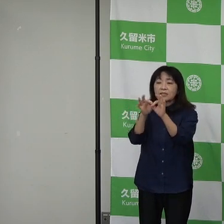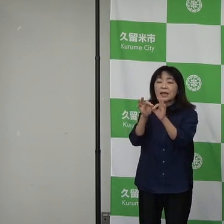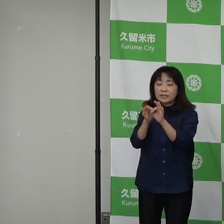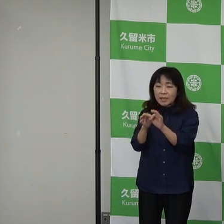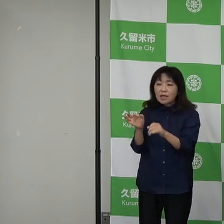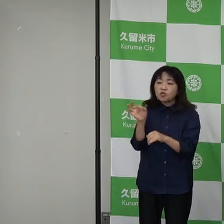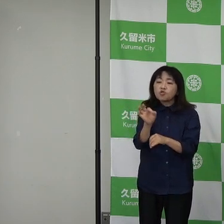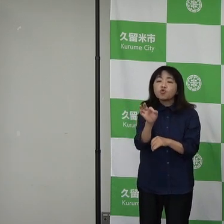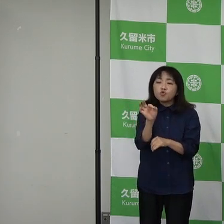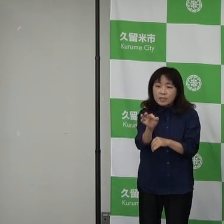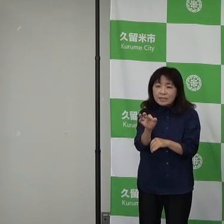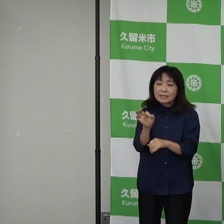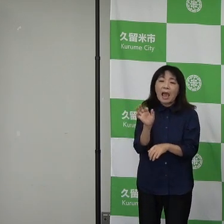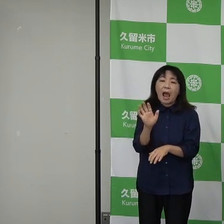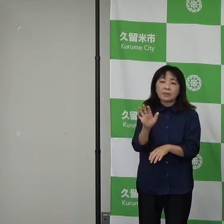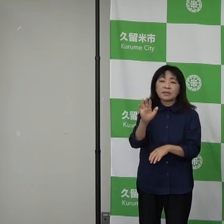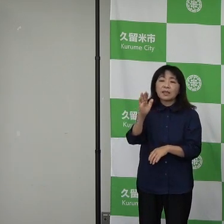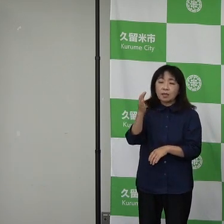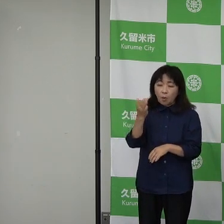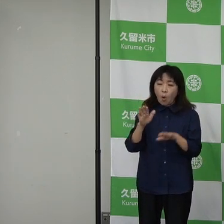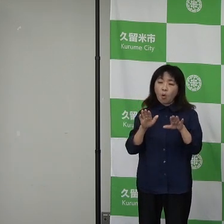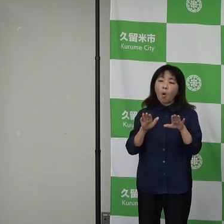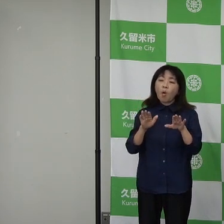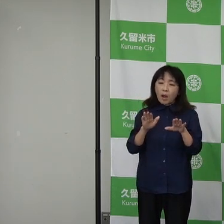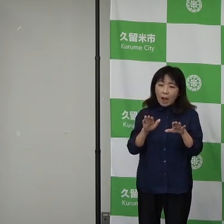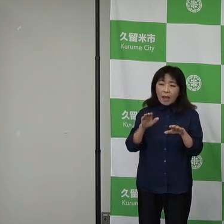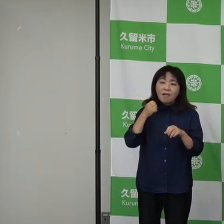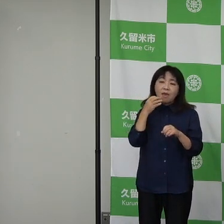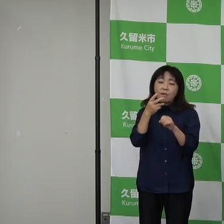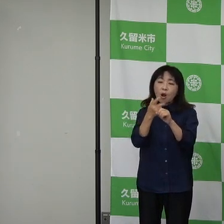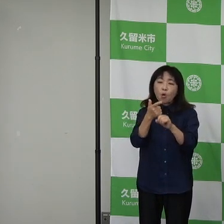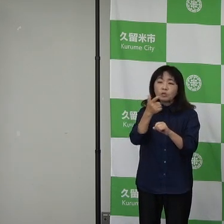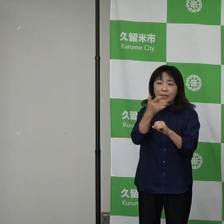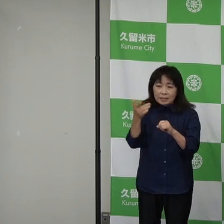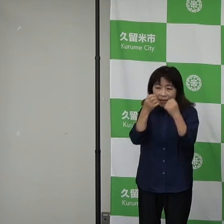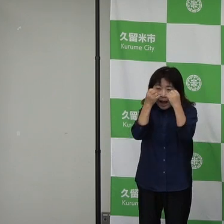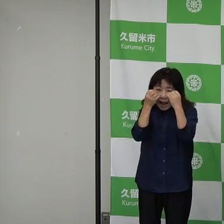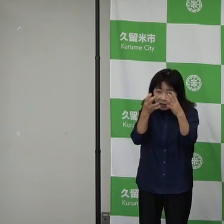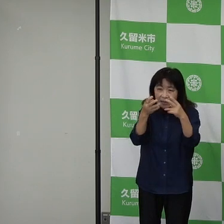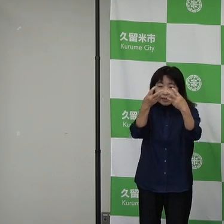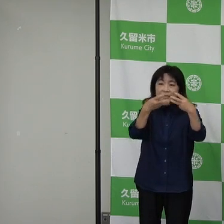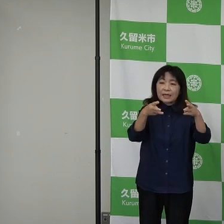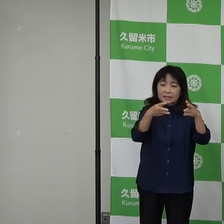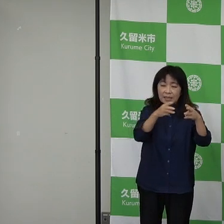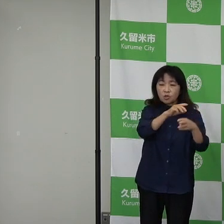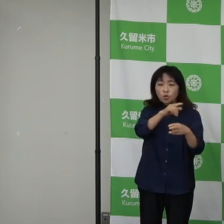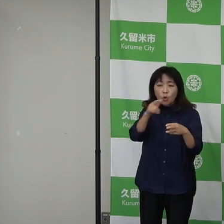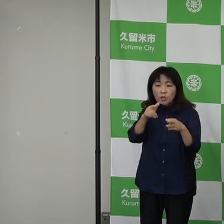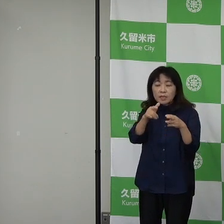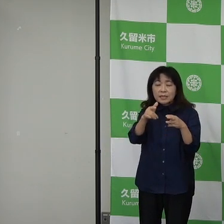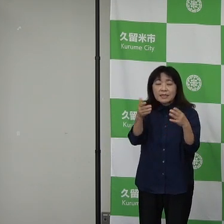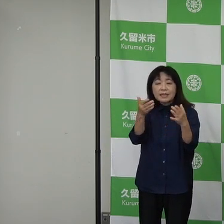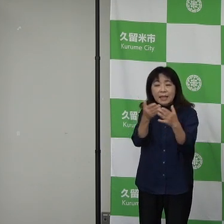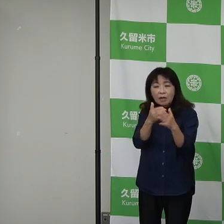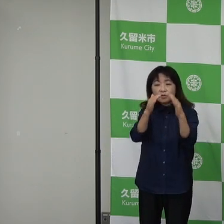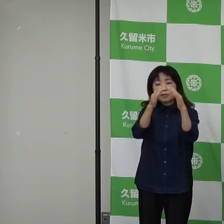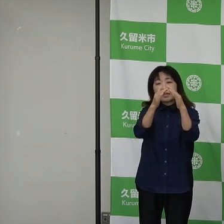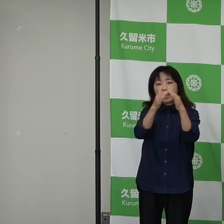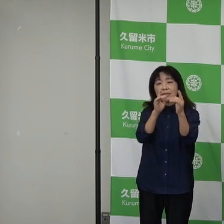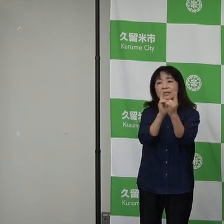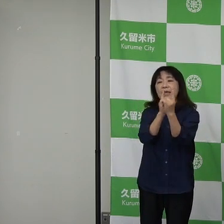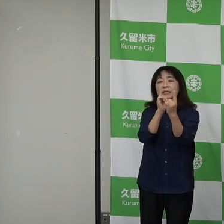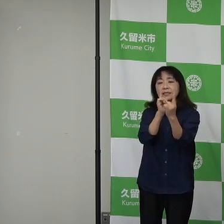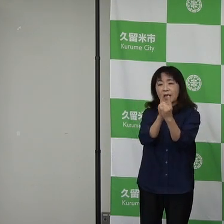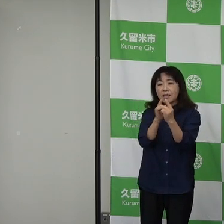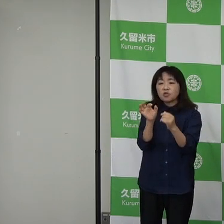付金を支給をしましたが、今回令和6年度に新たに 非課税等にかかるになる世帯へ給